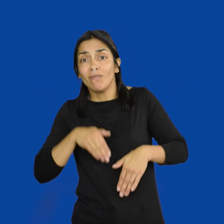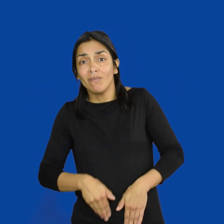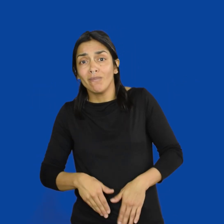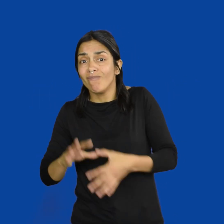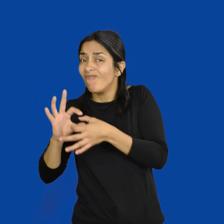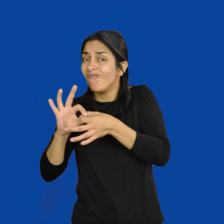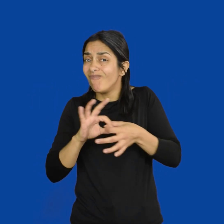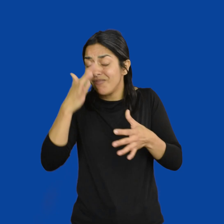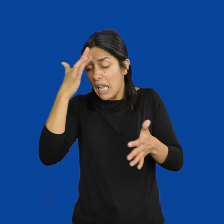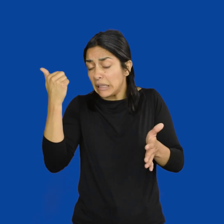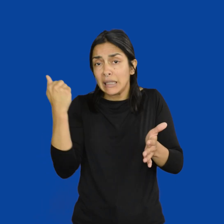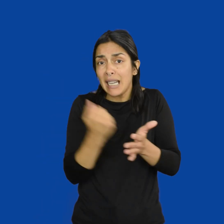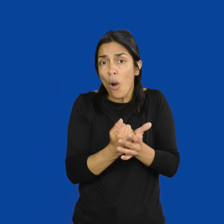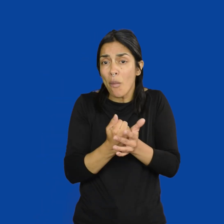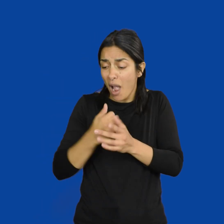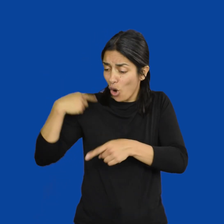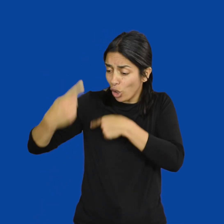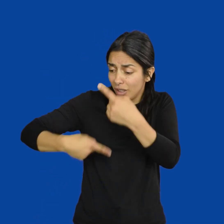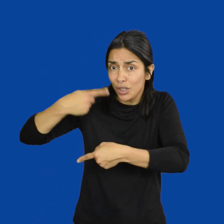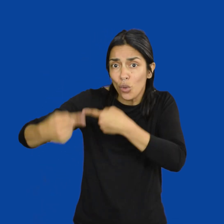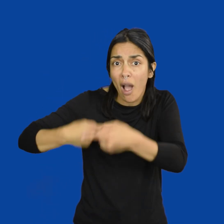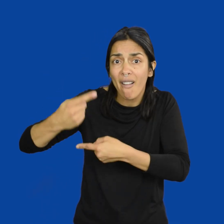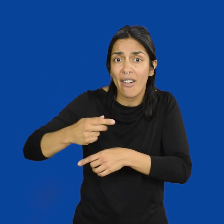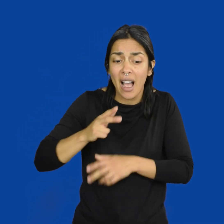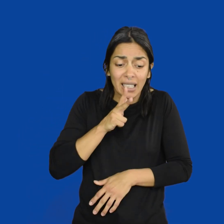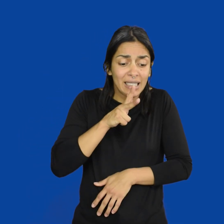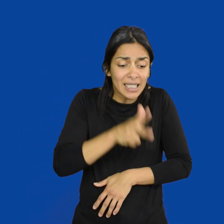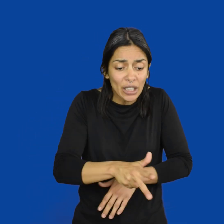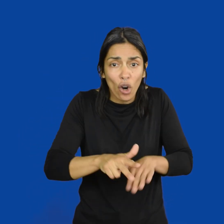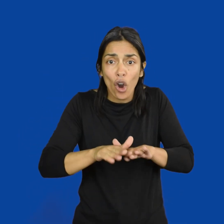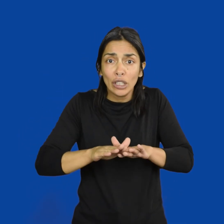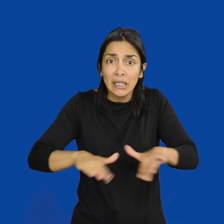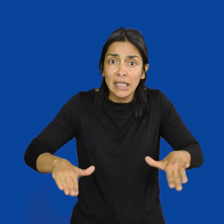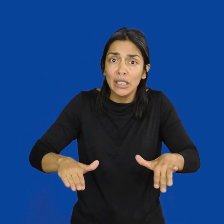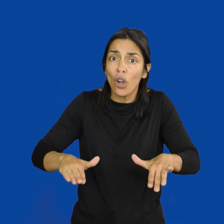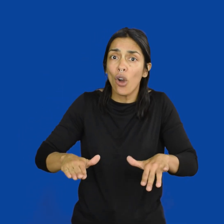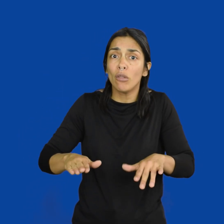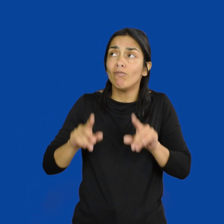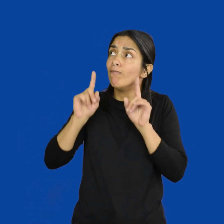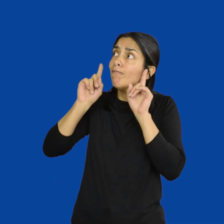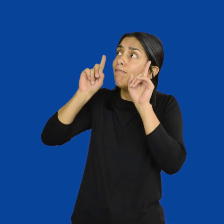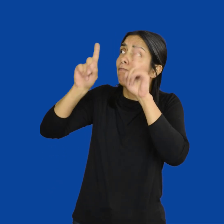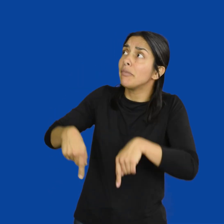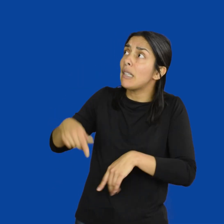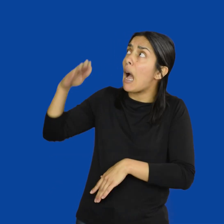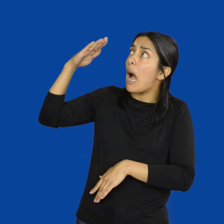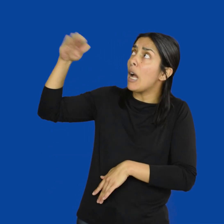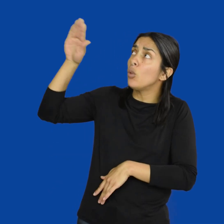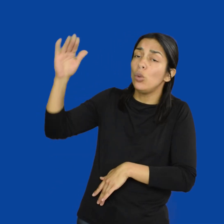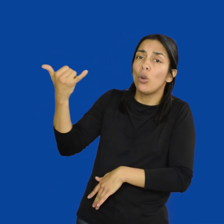fiel cómplice del trauma, en especial en generaciones pequeñas donde los adultos, por miedo a provocar alguna